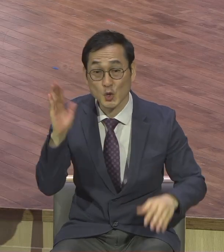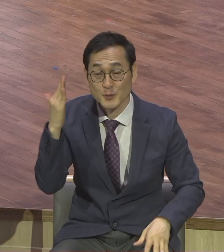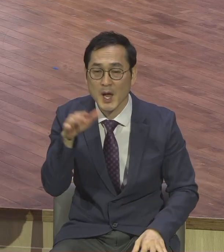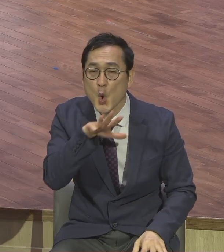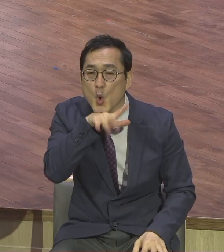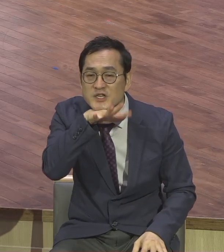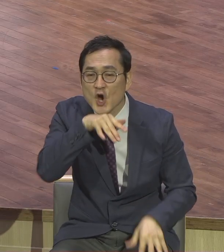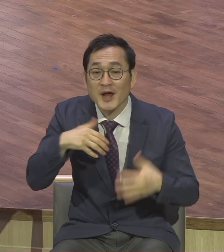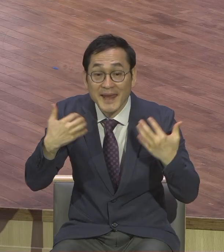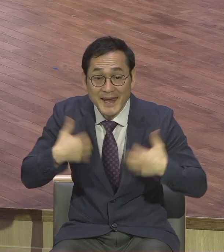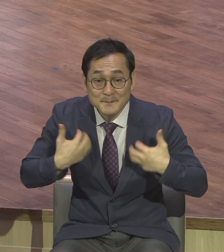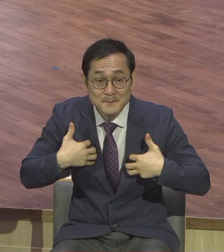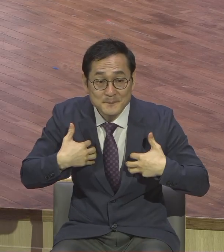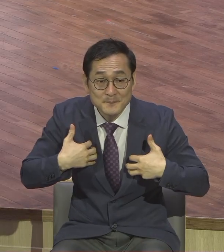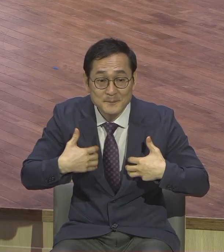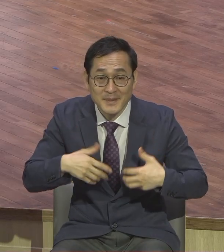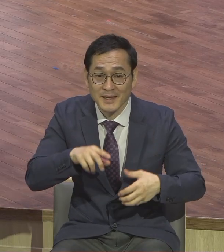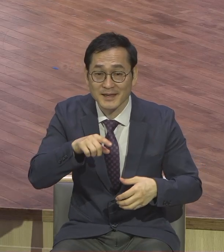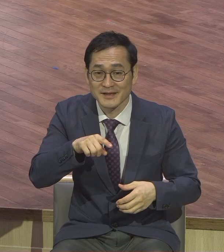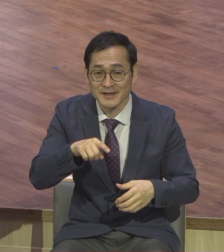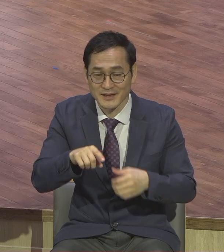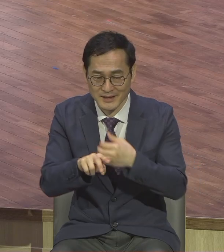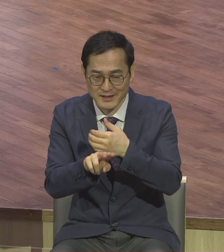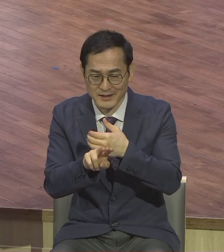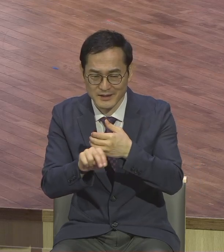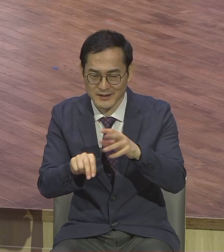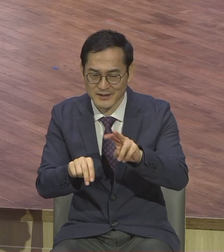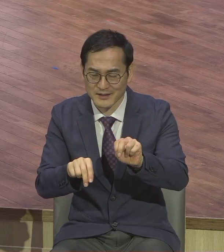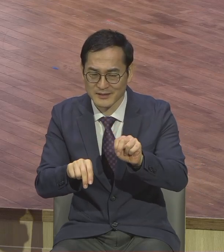제가 봤어요. 오징어 게임이 뭐예요?